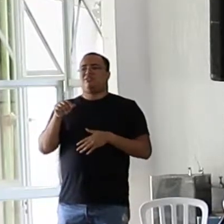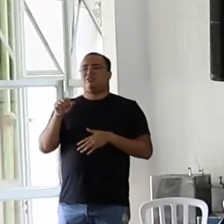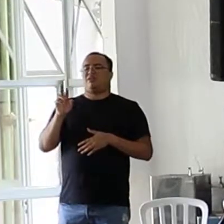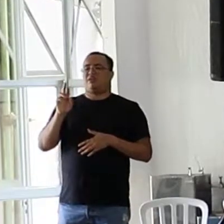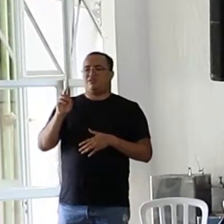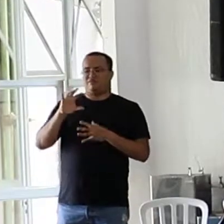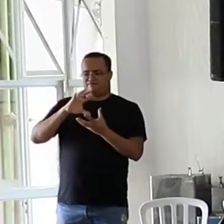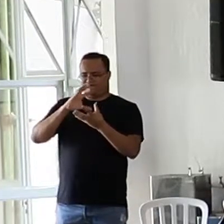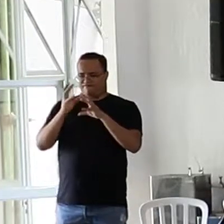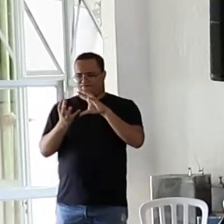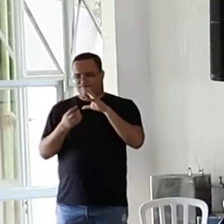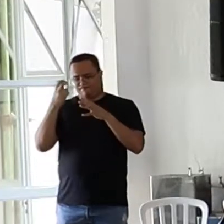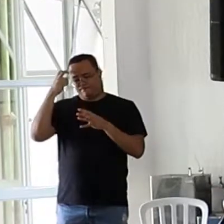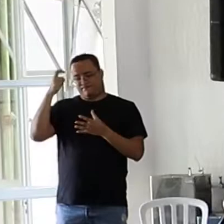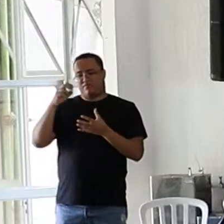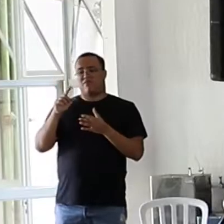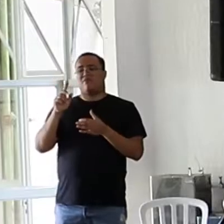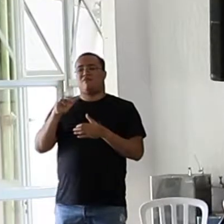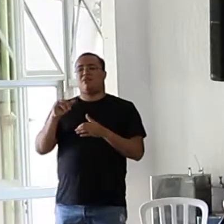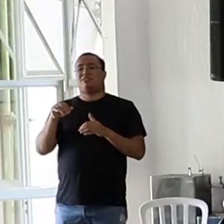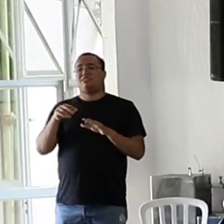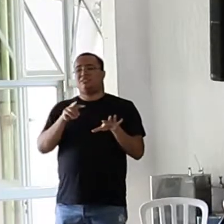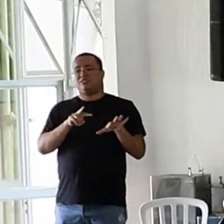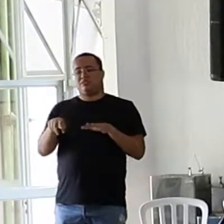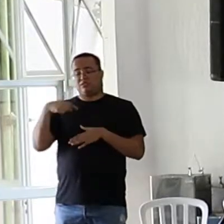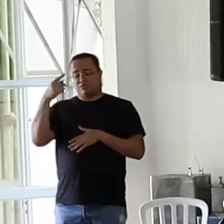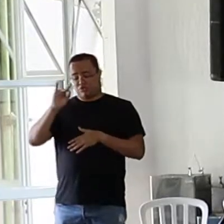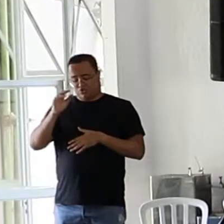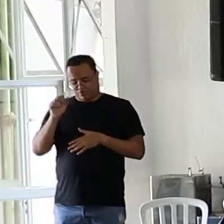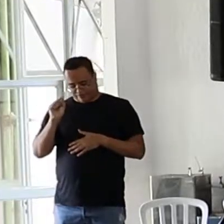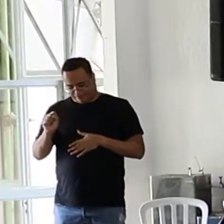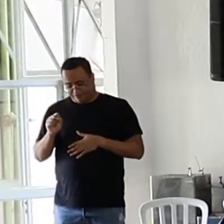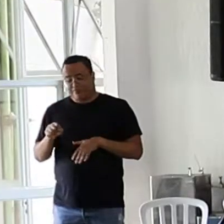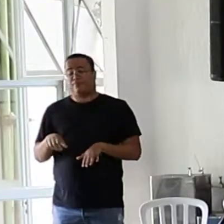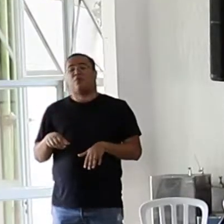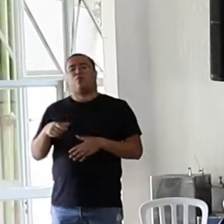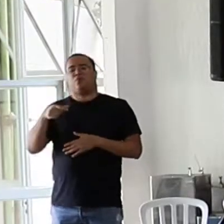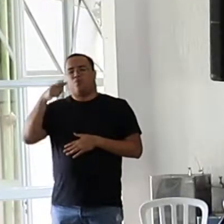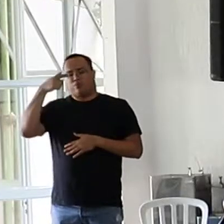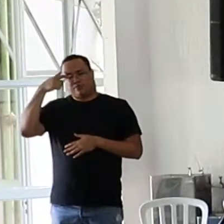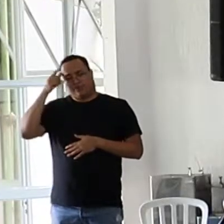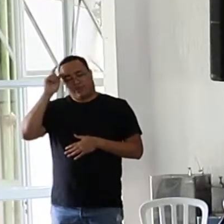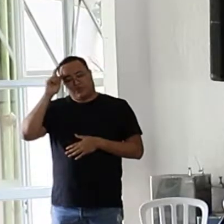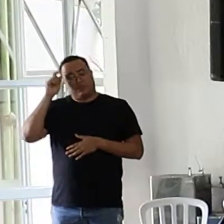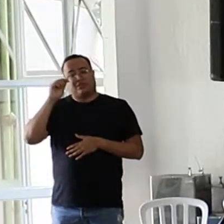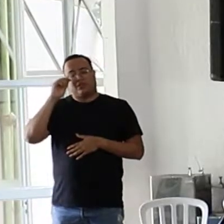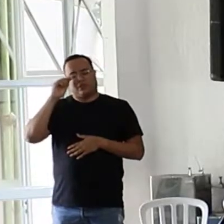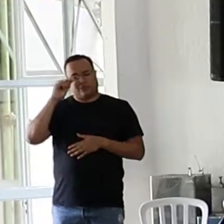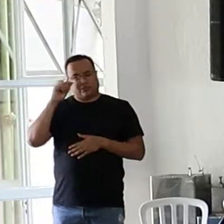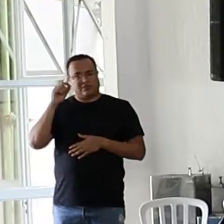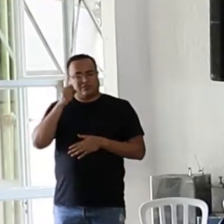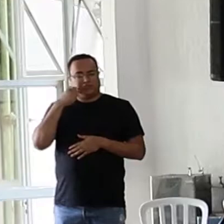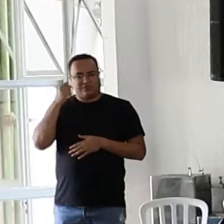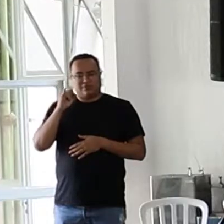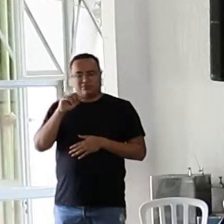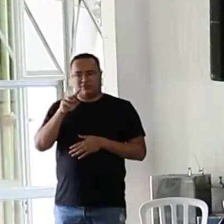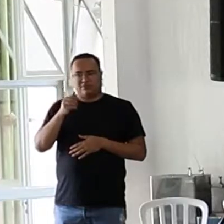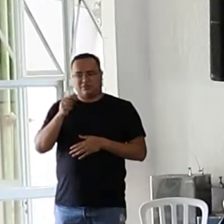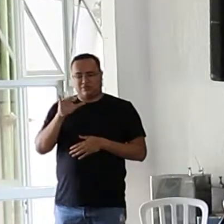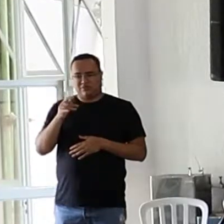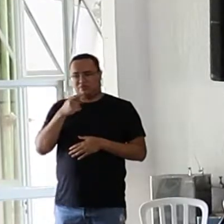vai ser vai ser contemplado durante a pandemia naquela fase mais aguda onde a gente de fato não tinha